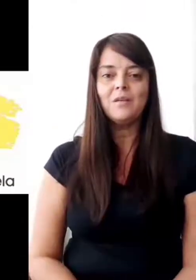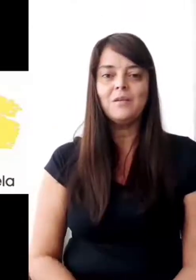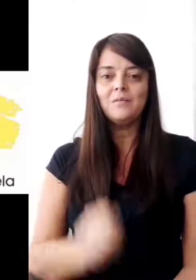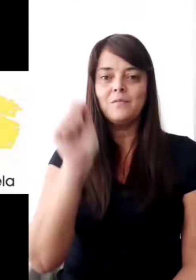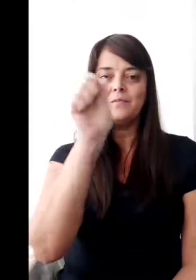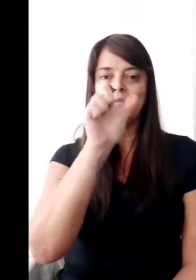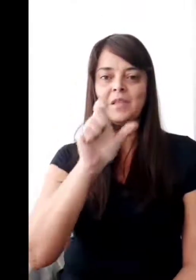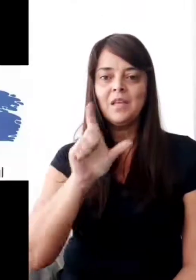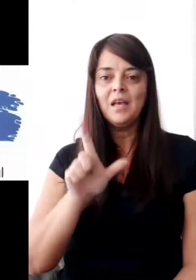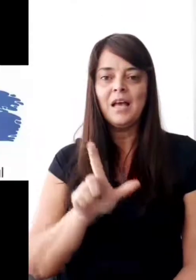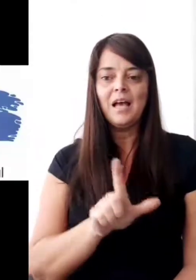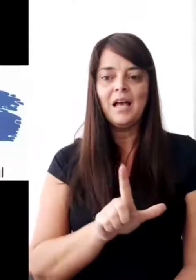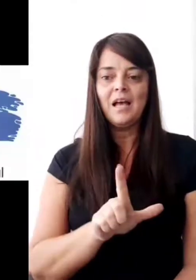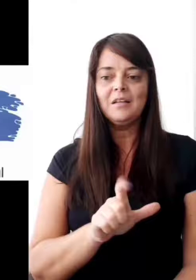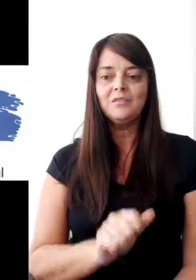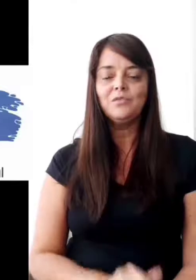Thank